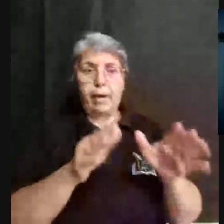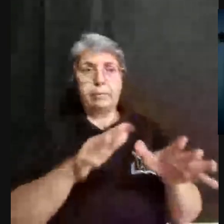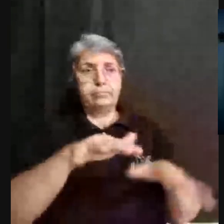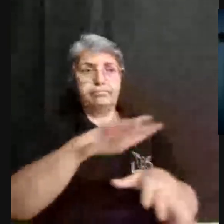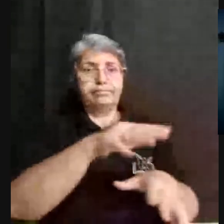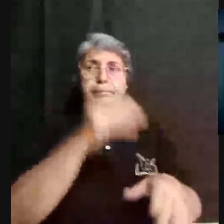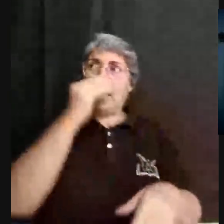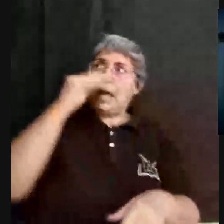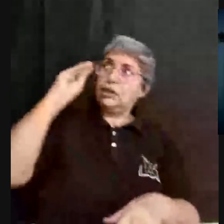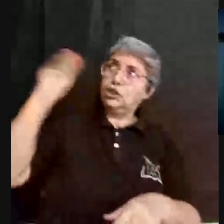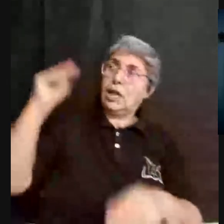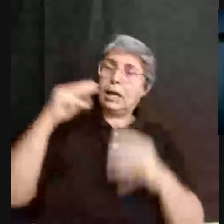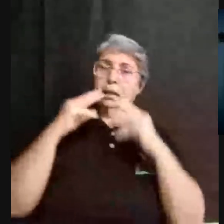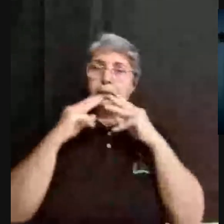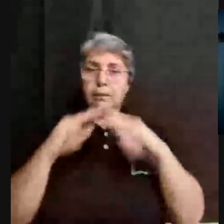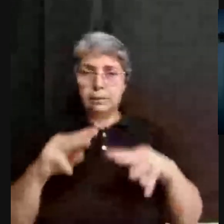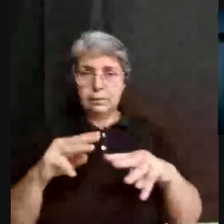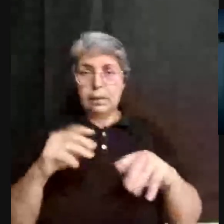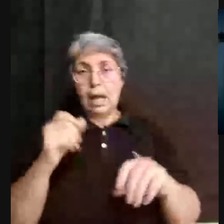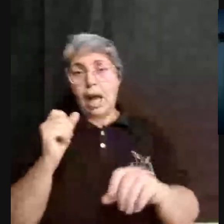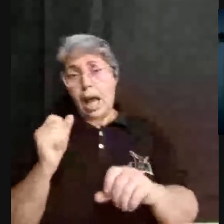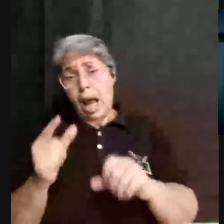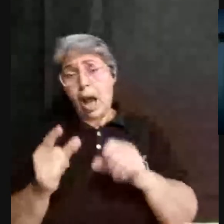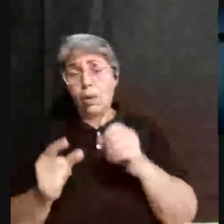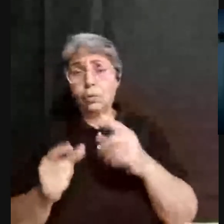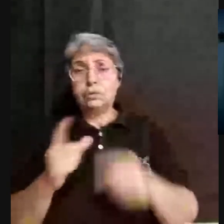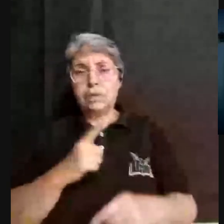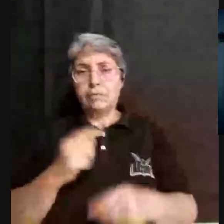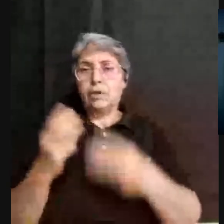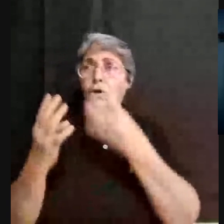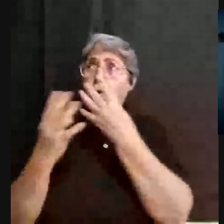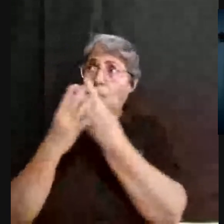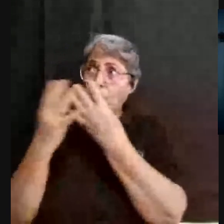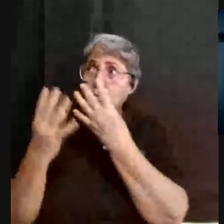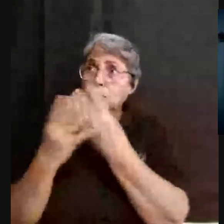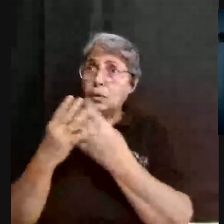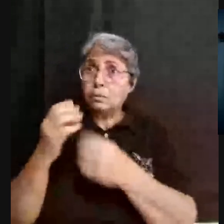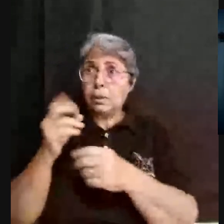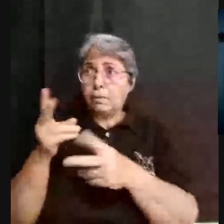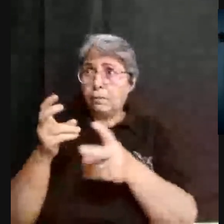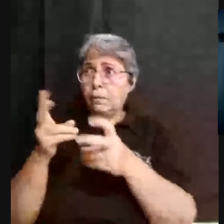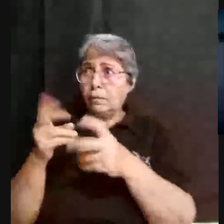confissões surgiram diante das evidências que se somaram,